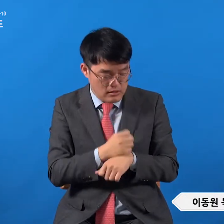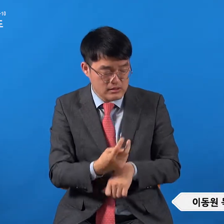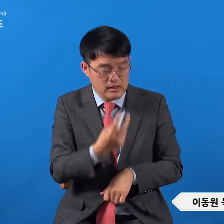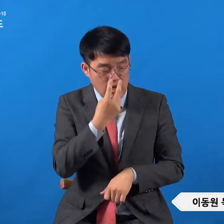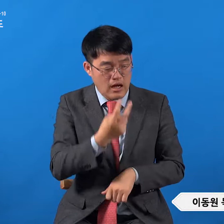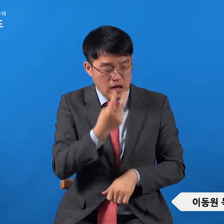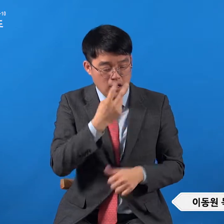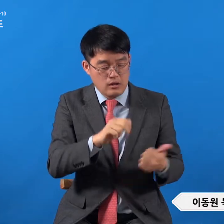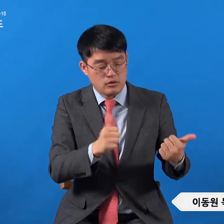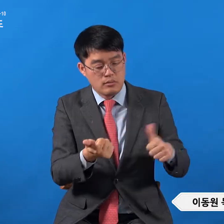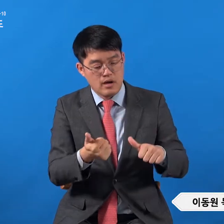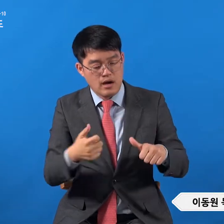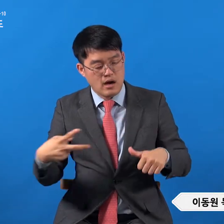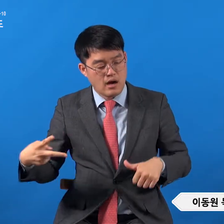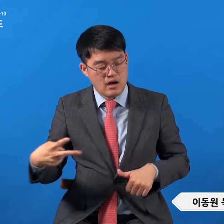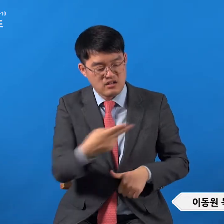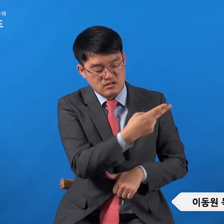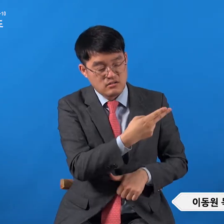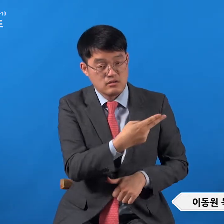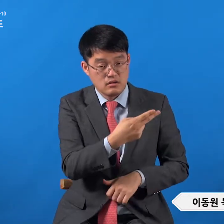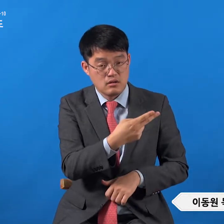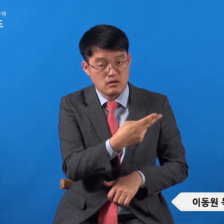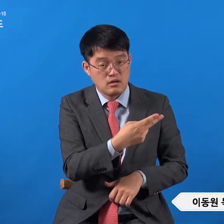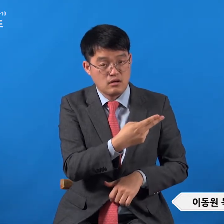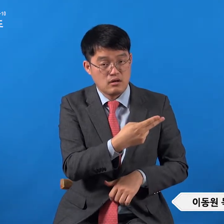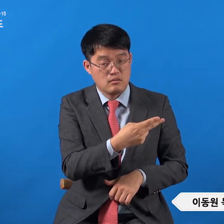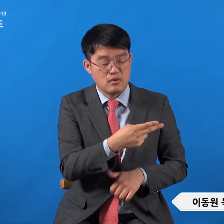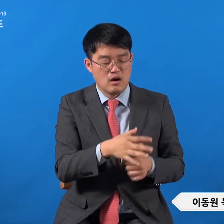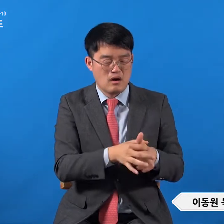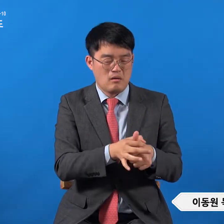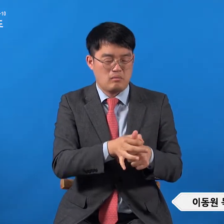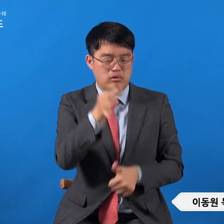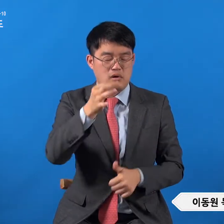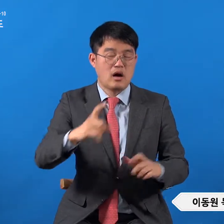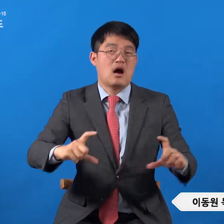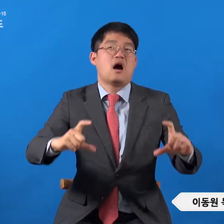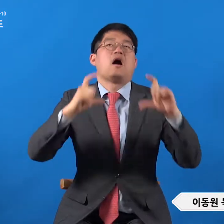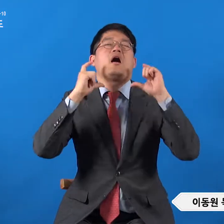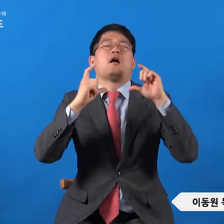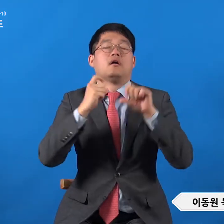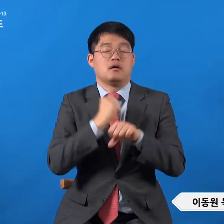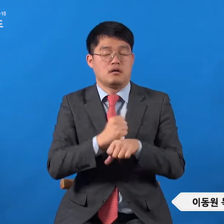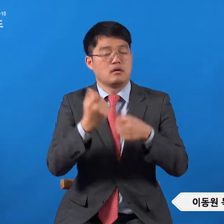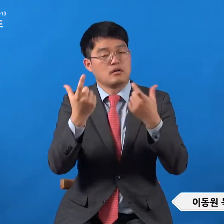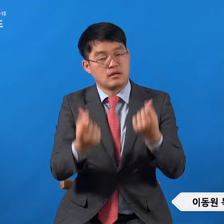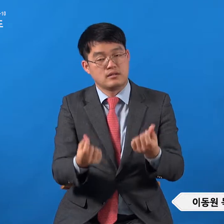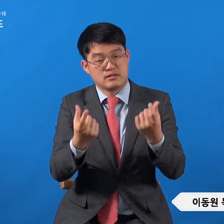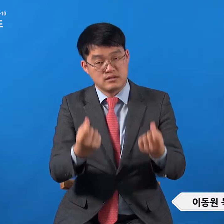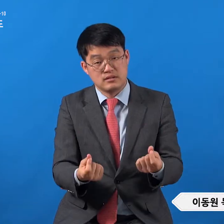살 소망까지 끊어진 상태, 사형 선고를 받은 상태였다라고 말합니다.